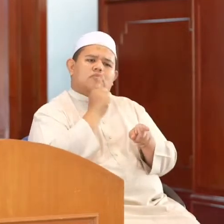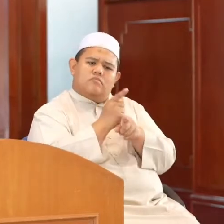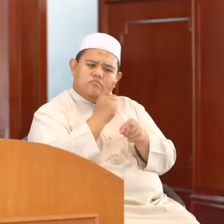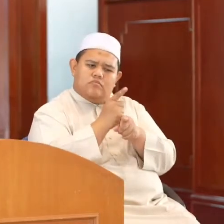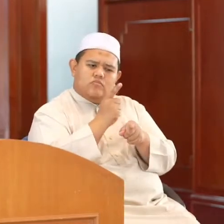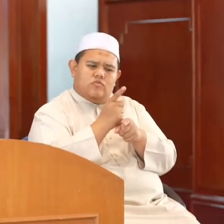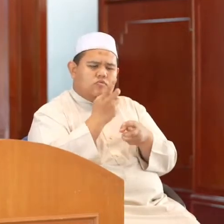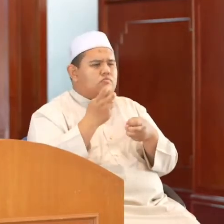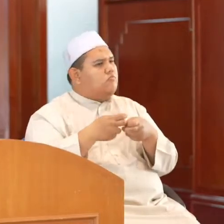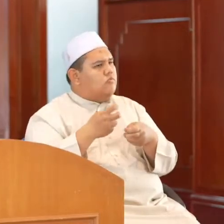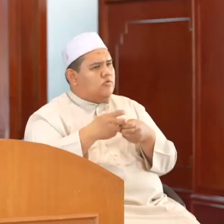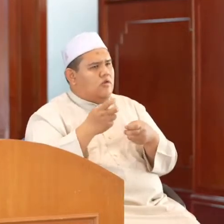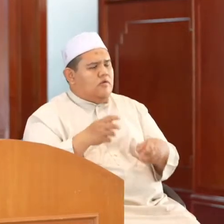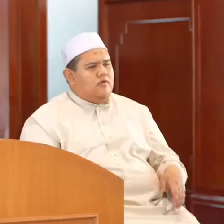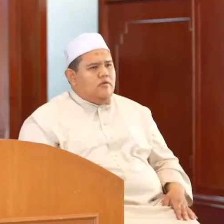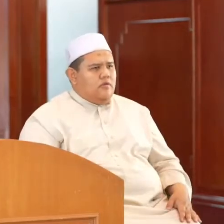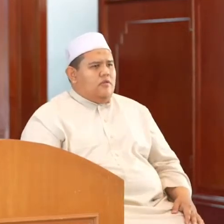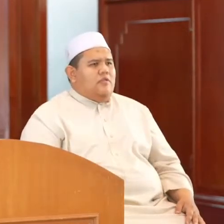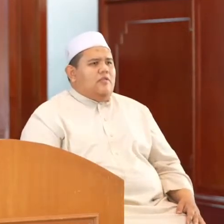sungguh ya Allah.